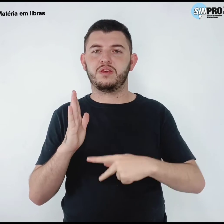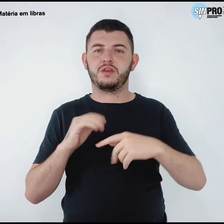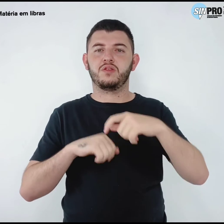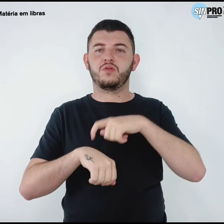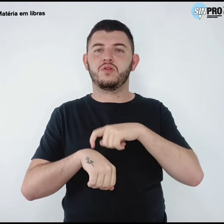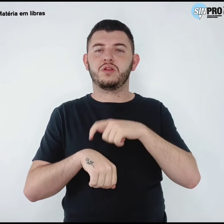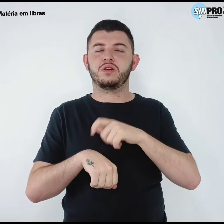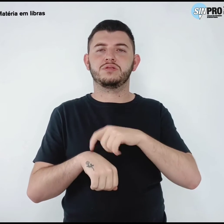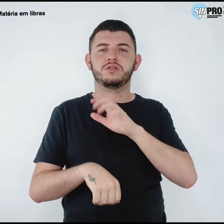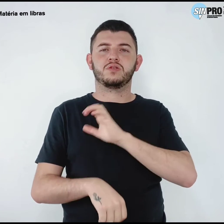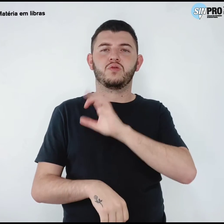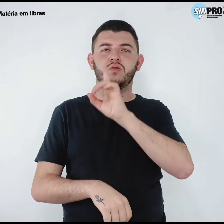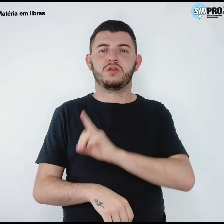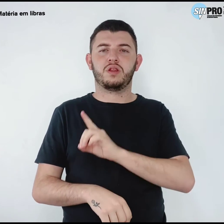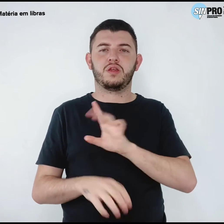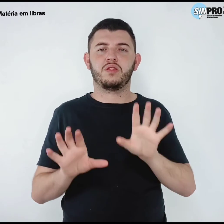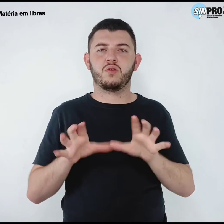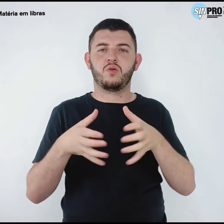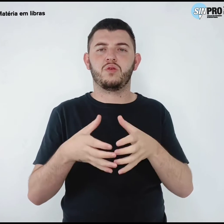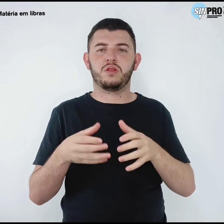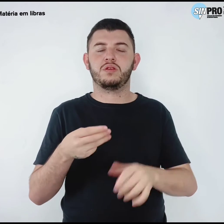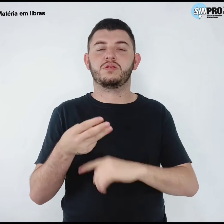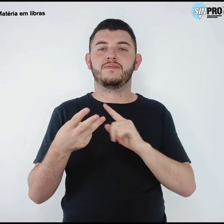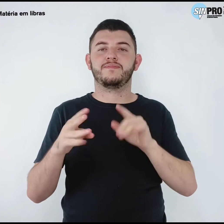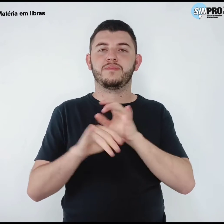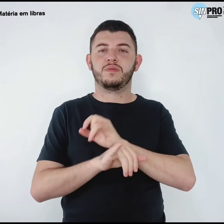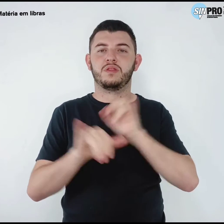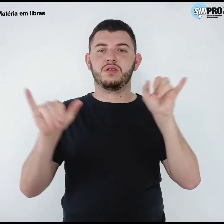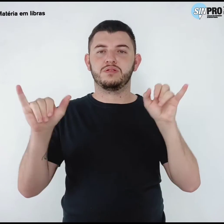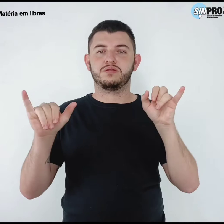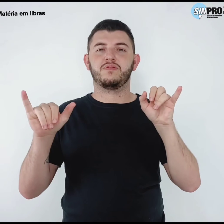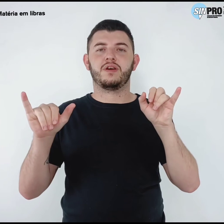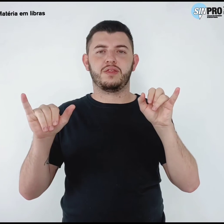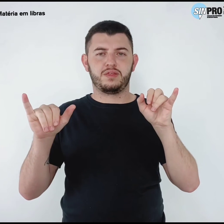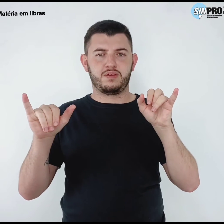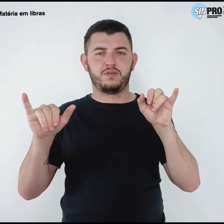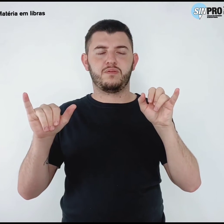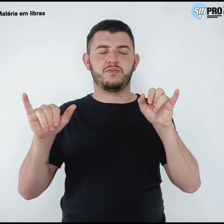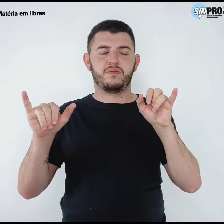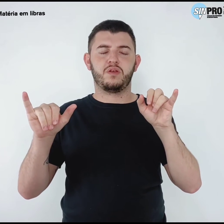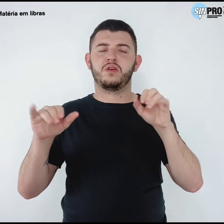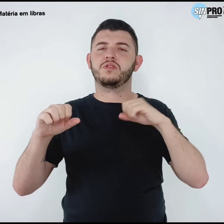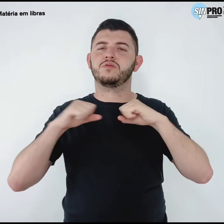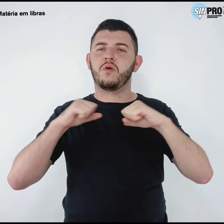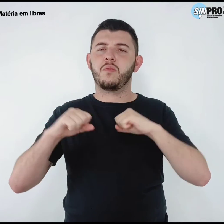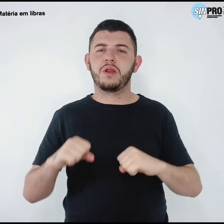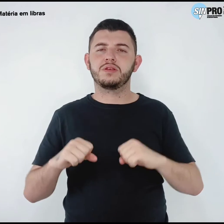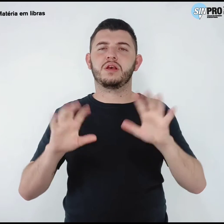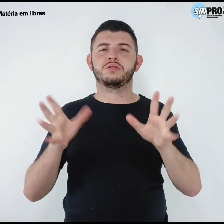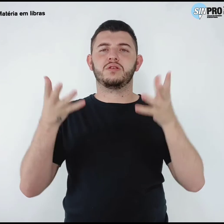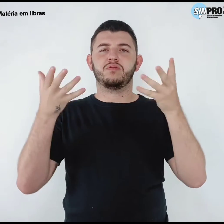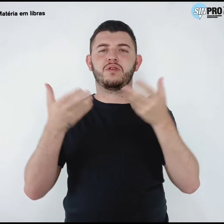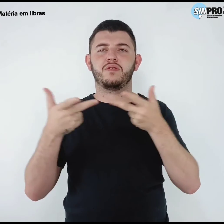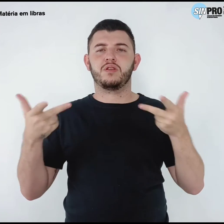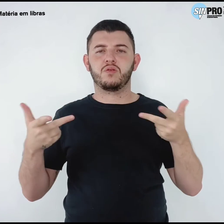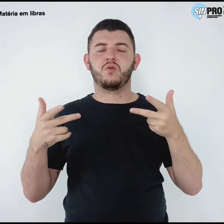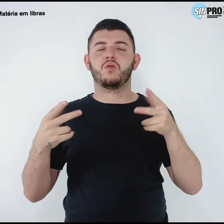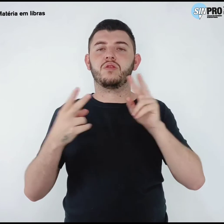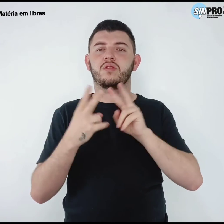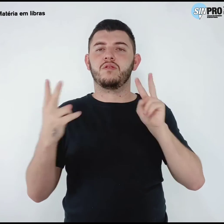as coordenações coletivas, a divulgação de campanhas e mobilizações virtuais,